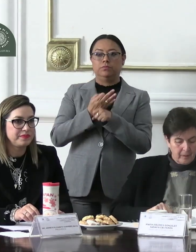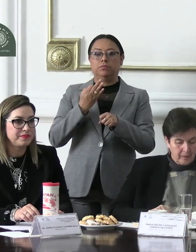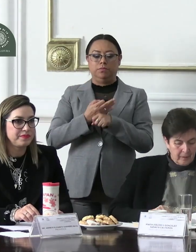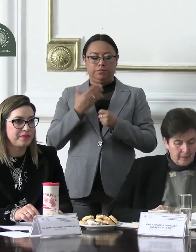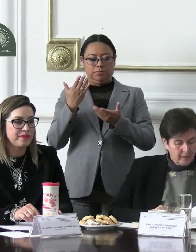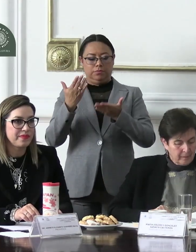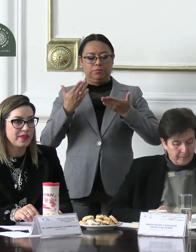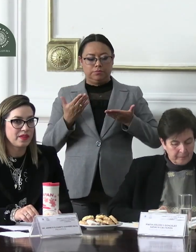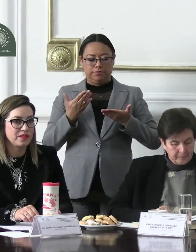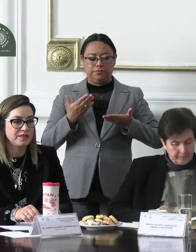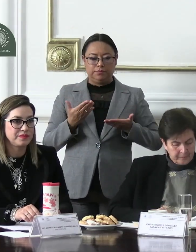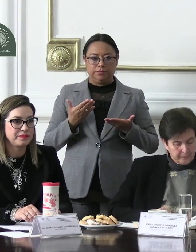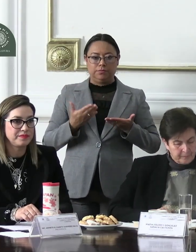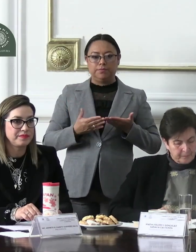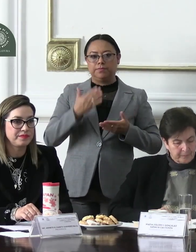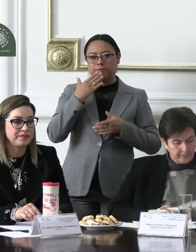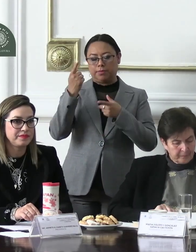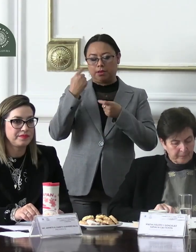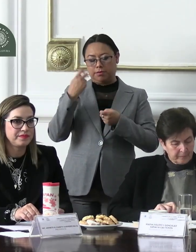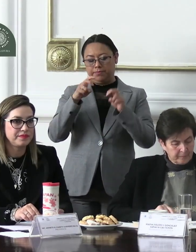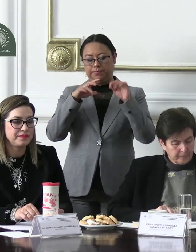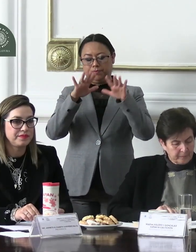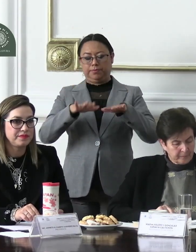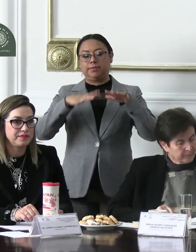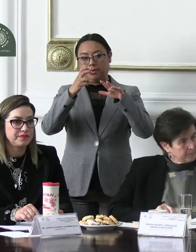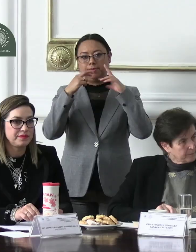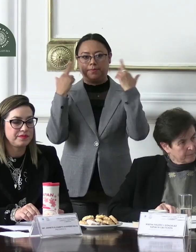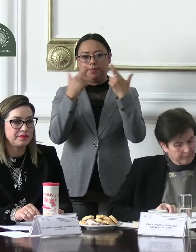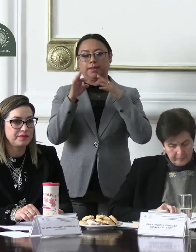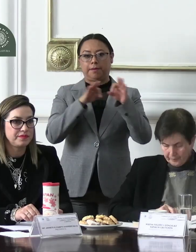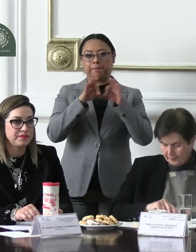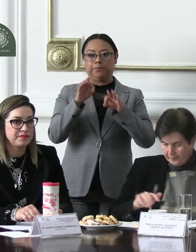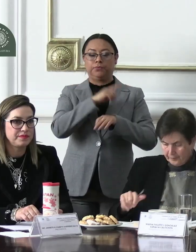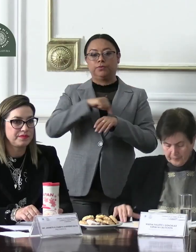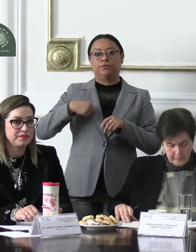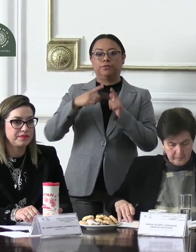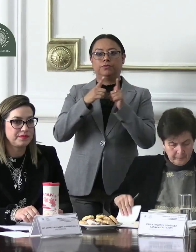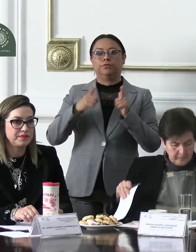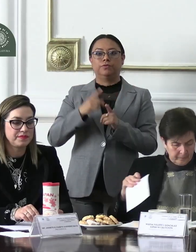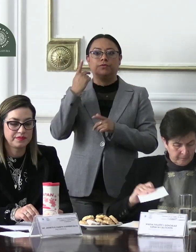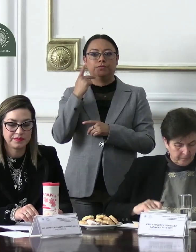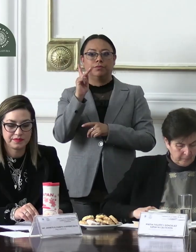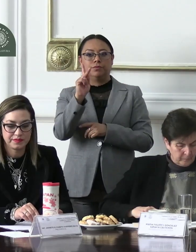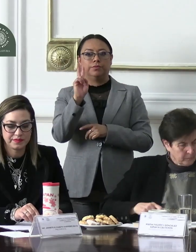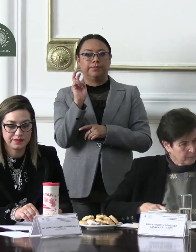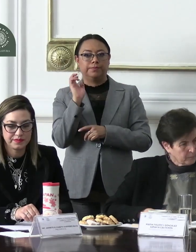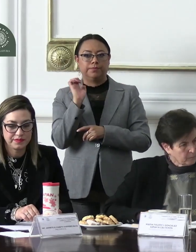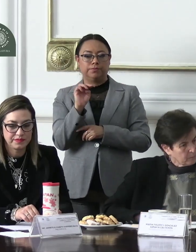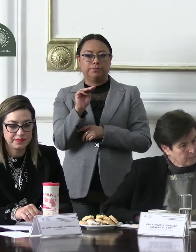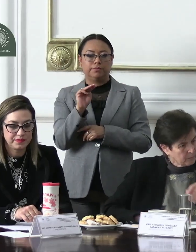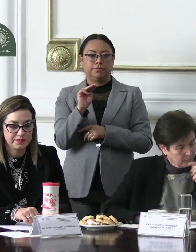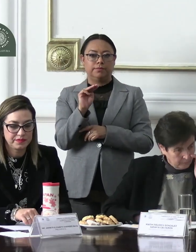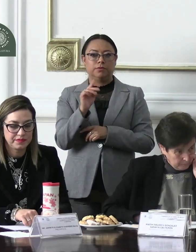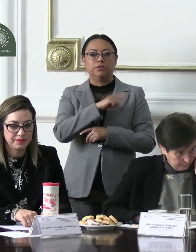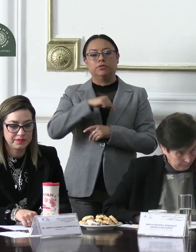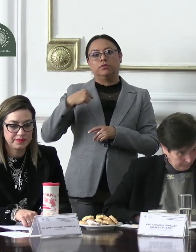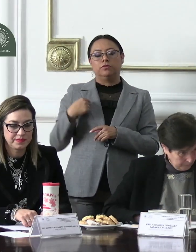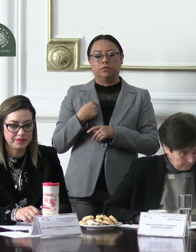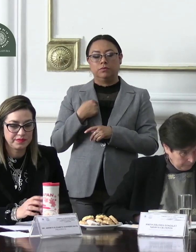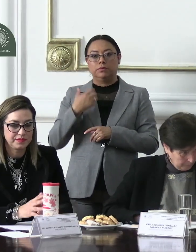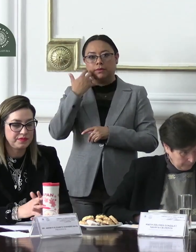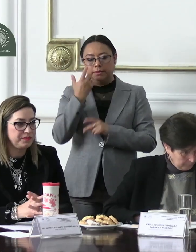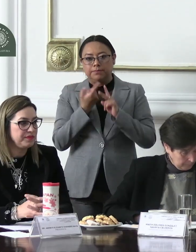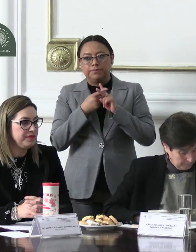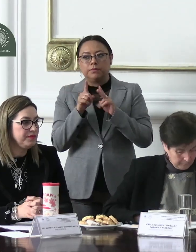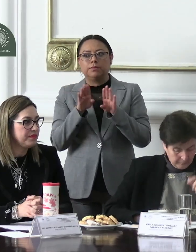visitadoras, bienvenidos a este recinto y a esta mesa de trabajo. Desde el Partido Verde Ecologista de México queremos comenzar diciendo